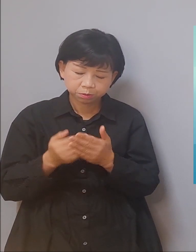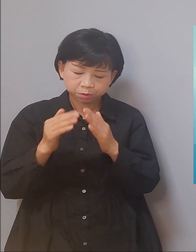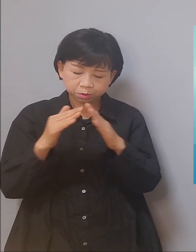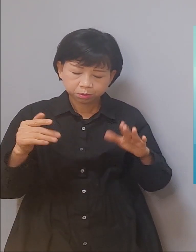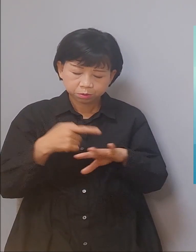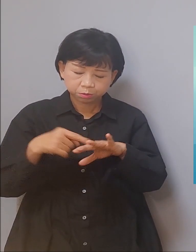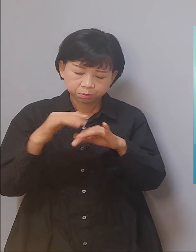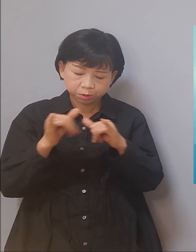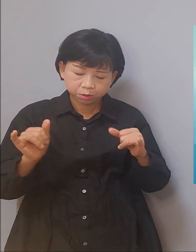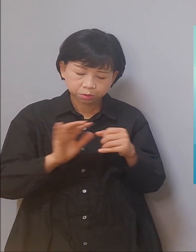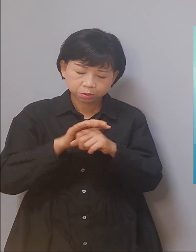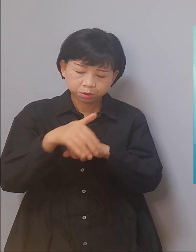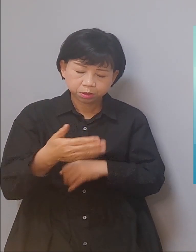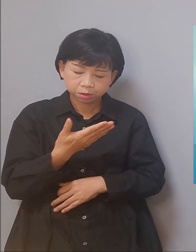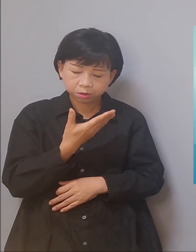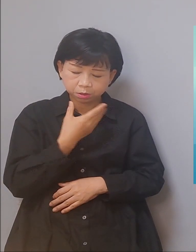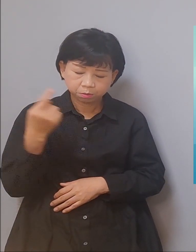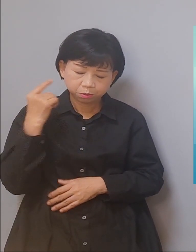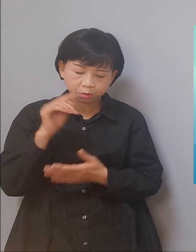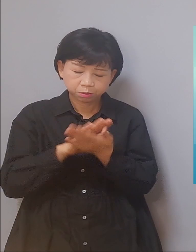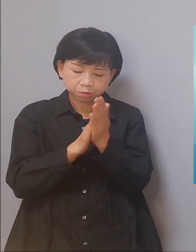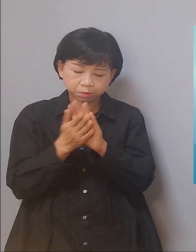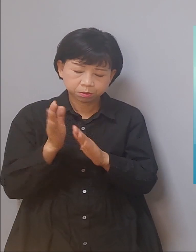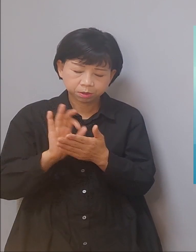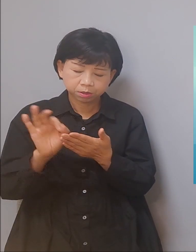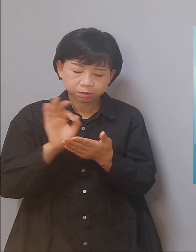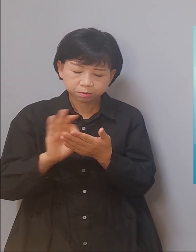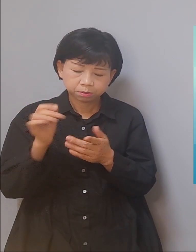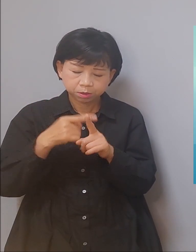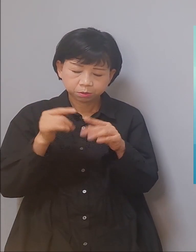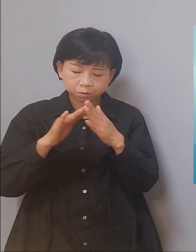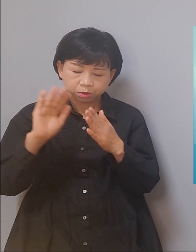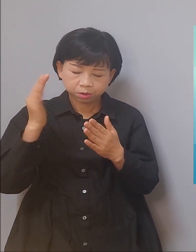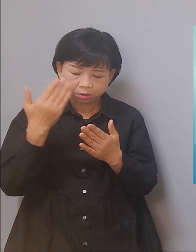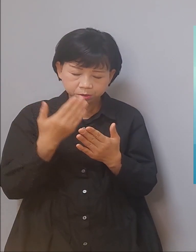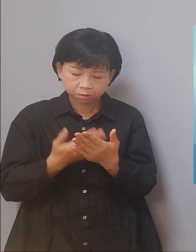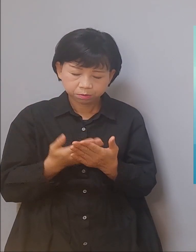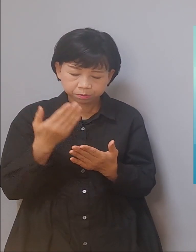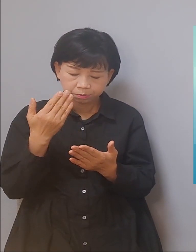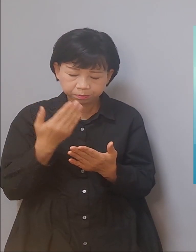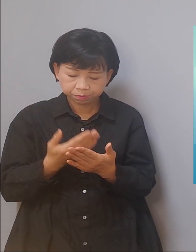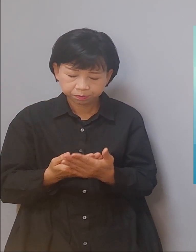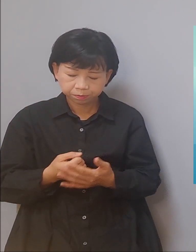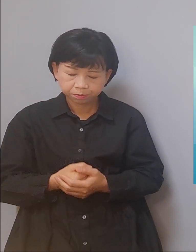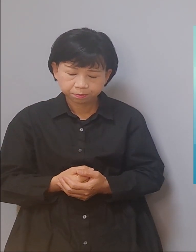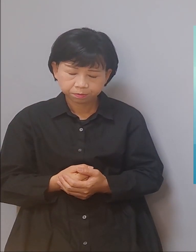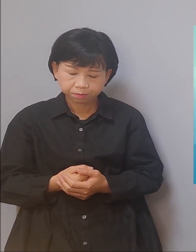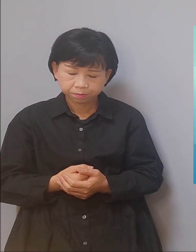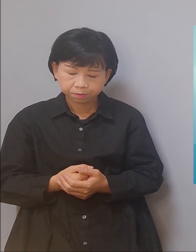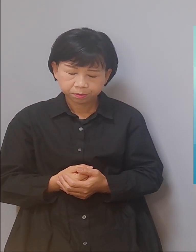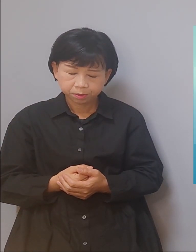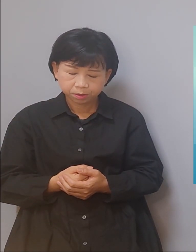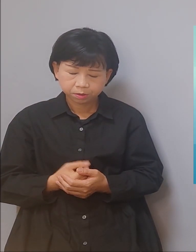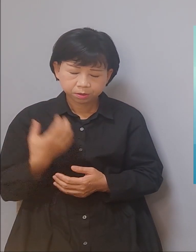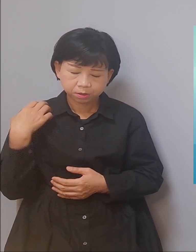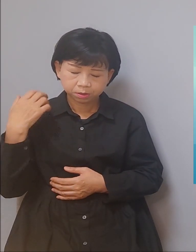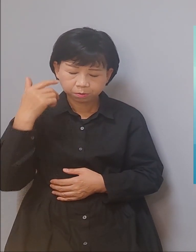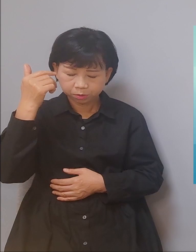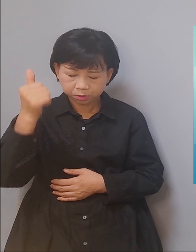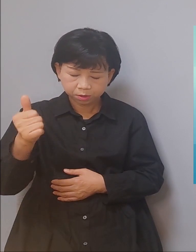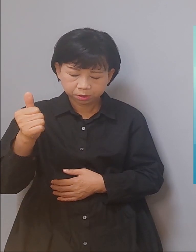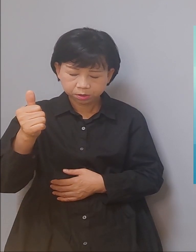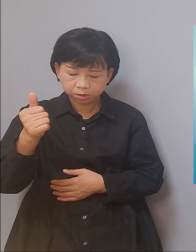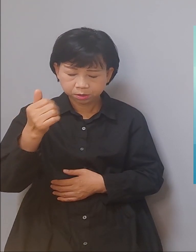전주와 민족과 세계 복음화에 쓰임받는 교회가 되게 해 주시옵소서. 또한 담임